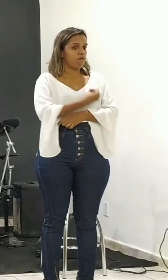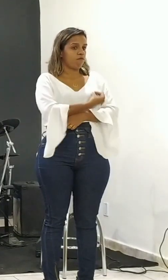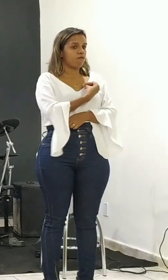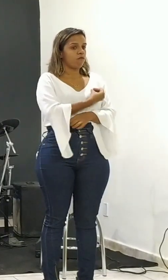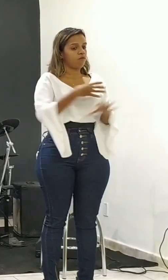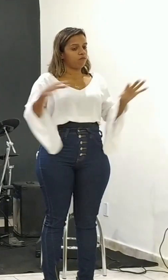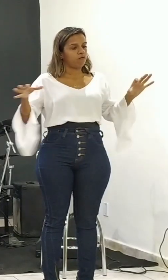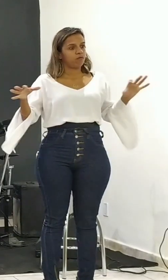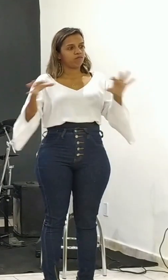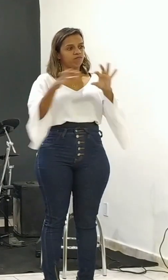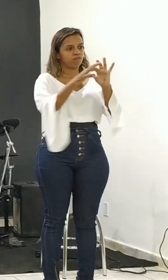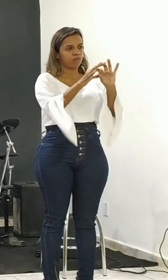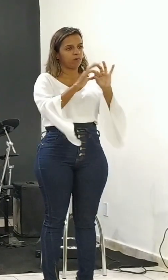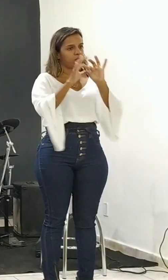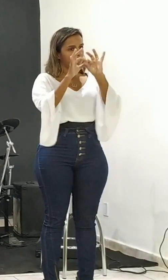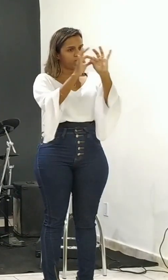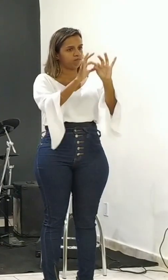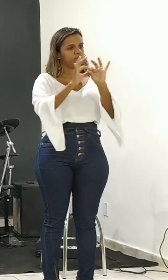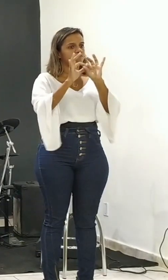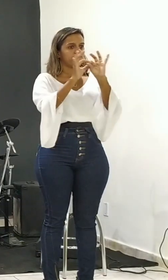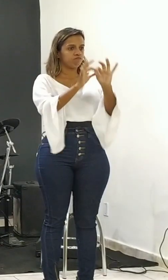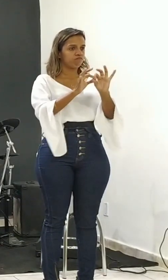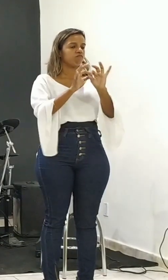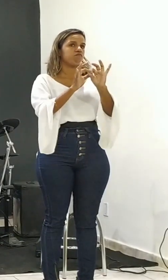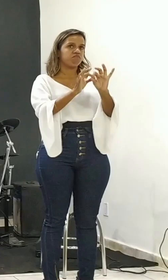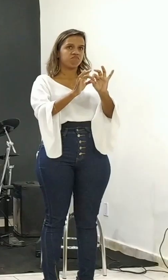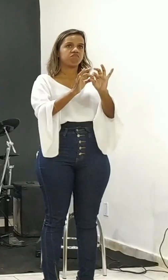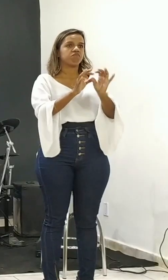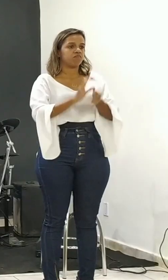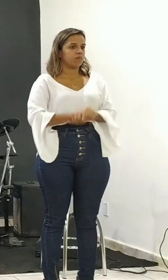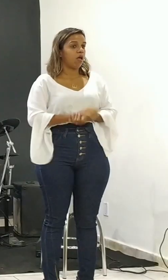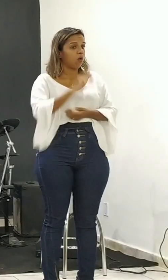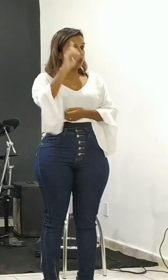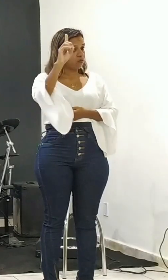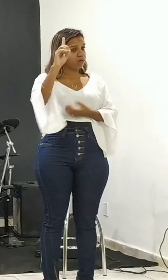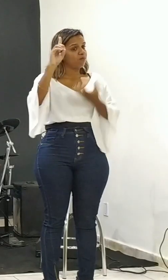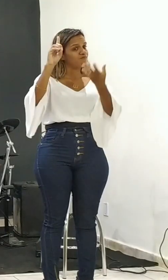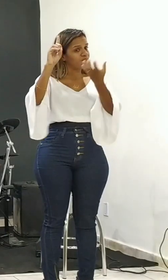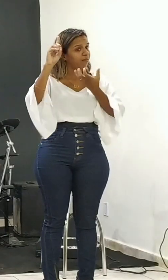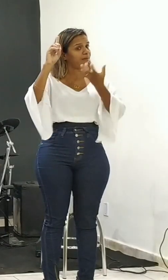vivam em união. É isso que Deus quer, irmãos.